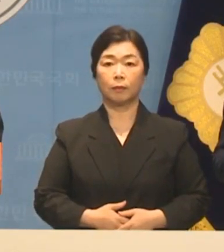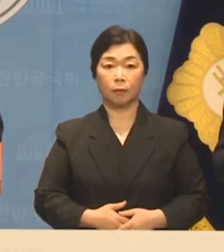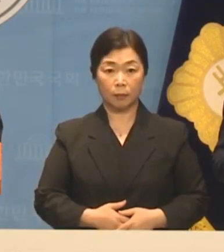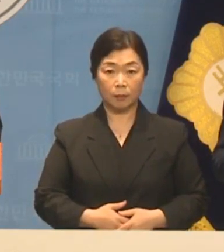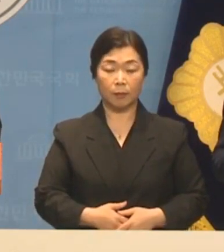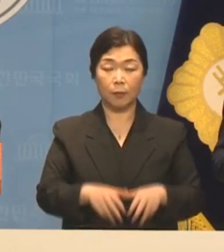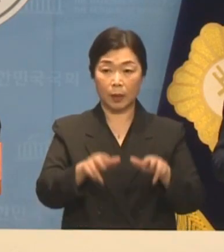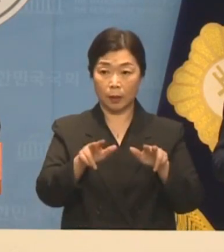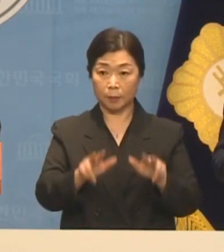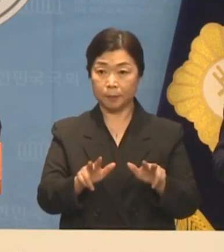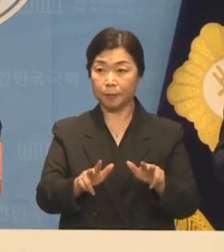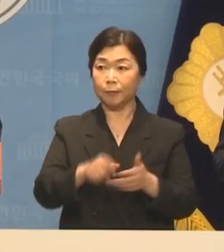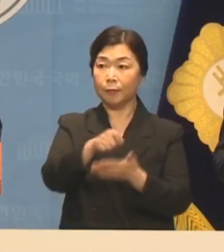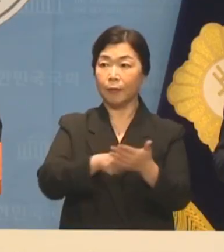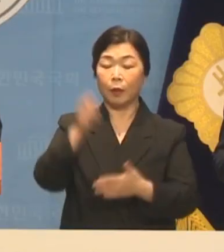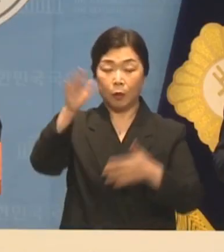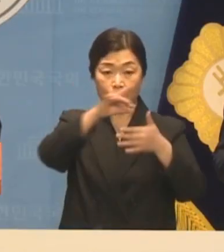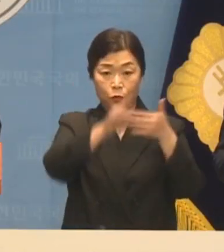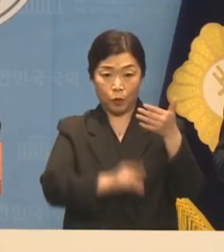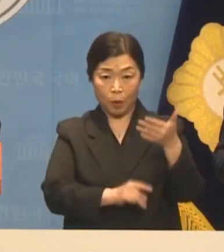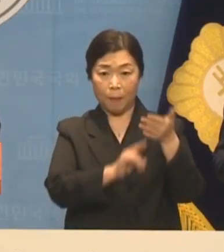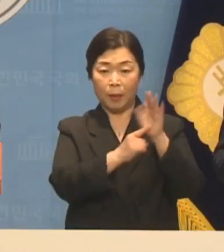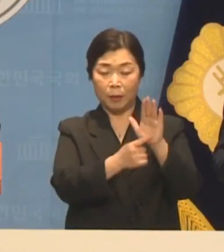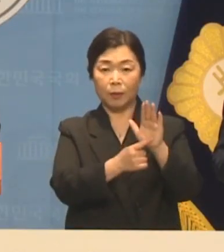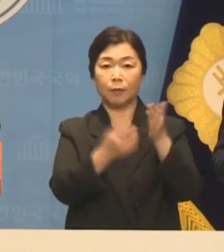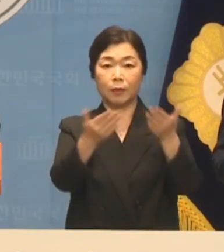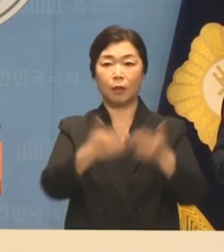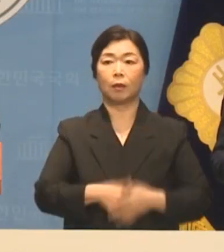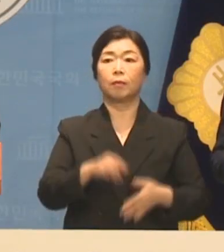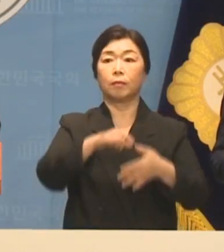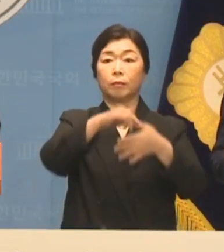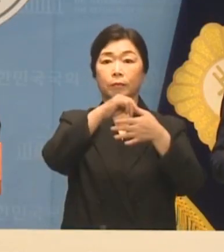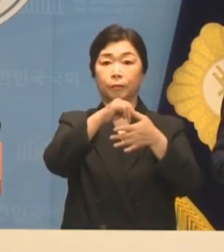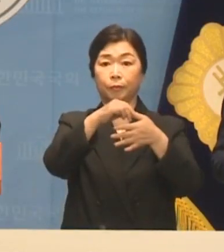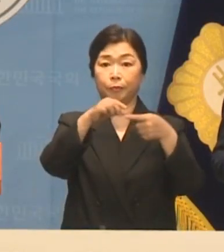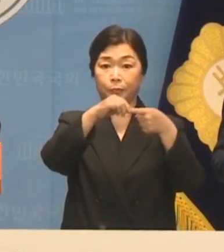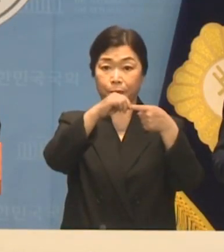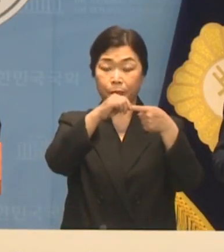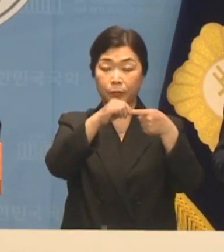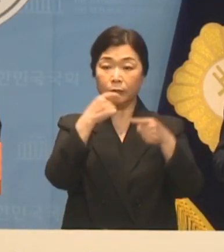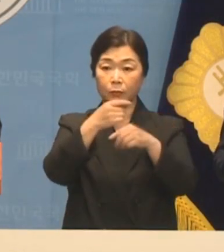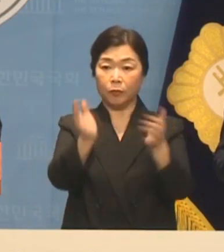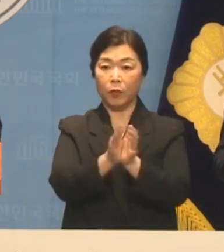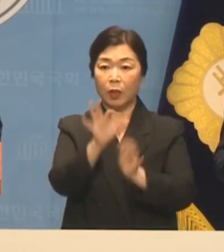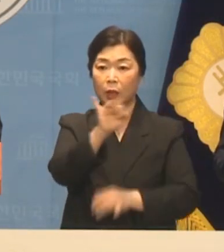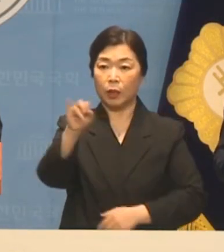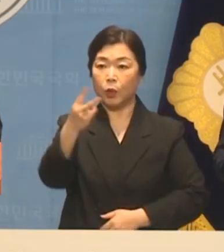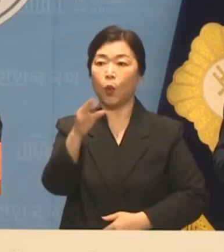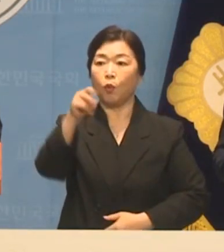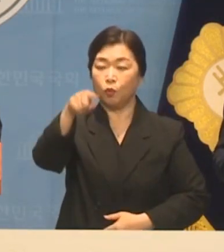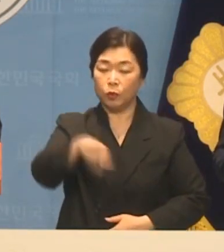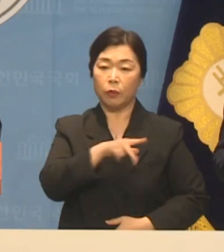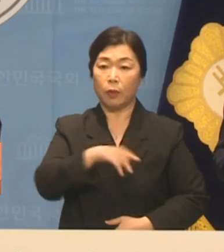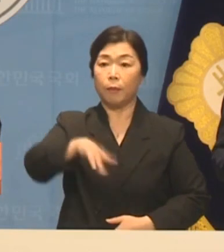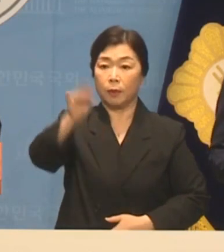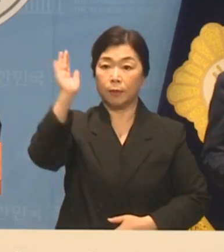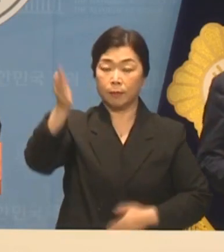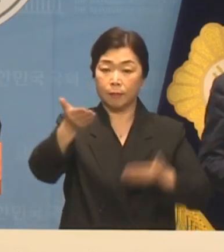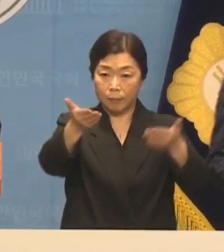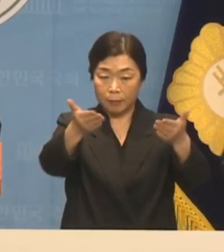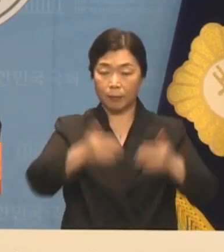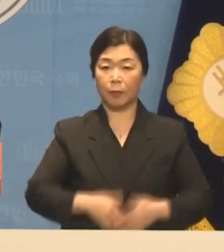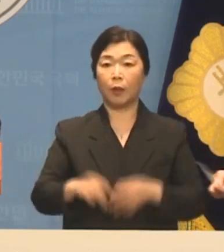네, 그러면 회견 순서를 말씀드리도록 하겠습니다. 우선 더불어민주당 이용우 의원님께서 말씀해